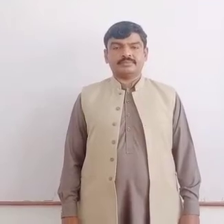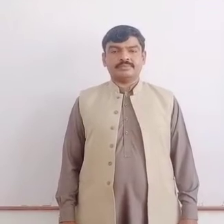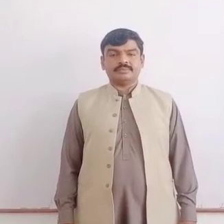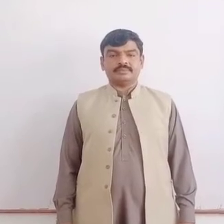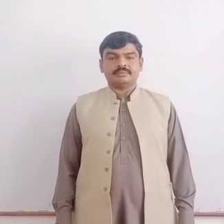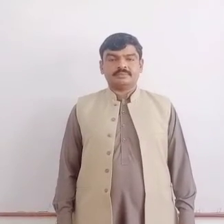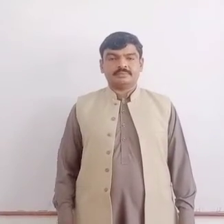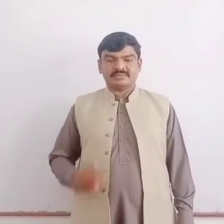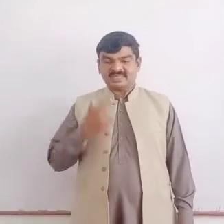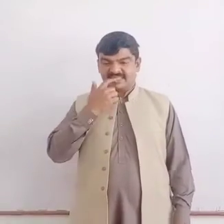दही,